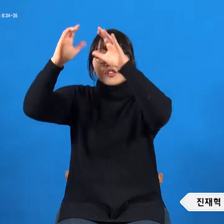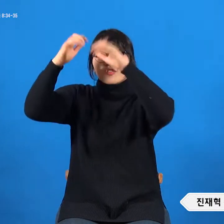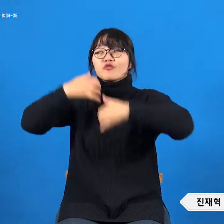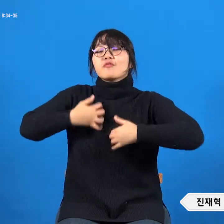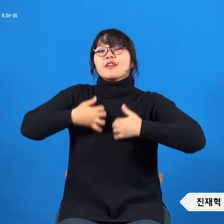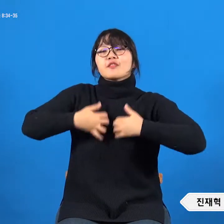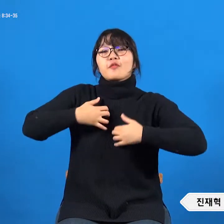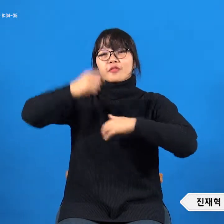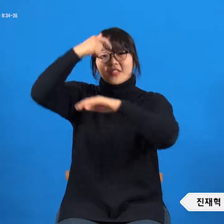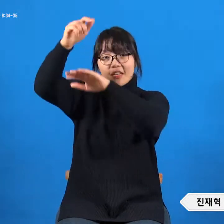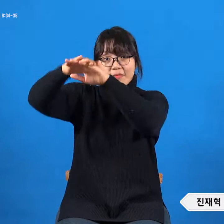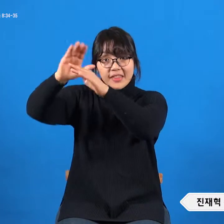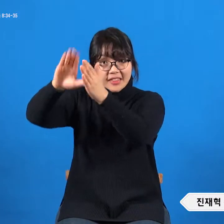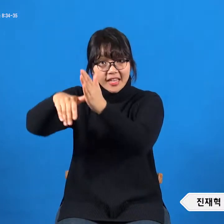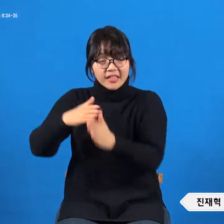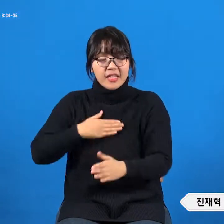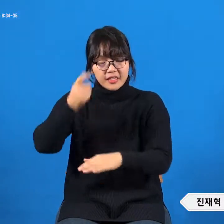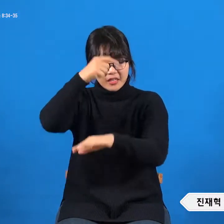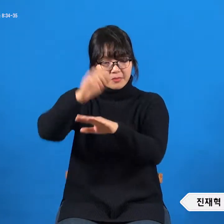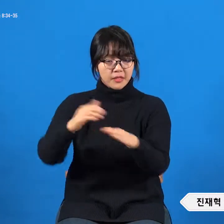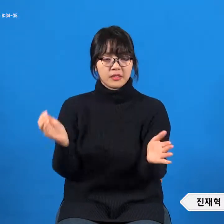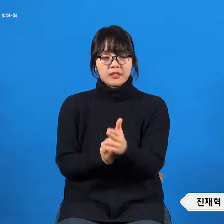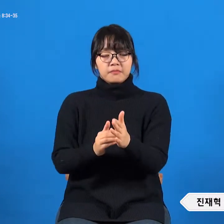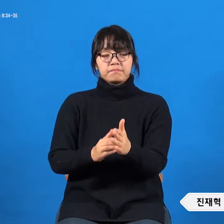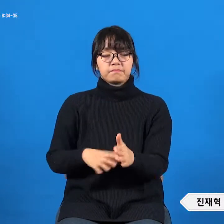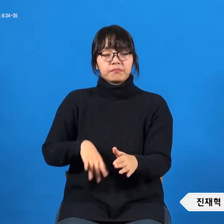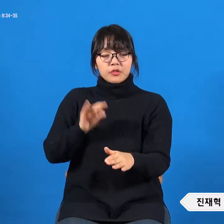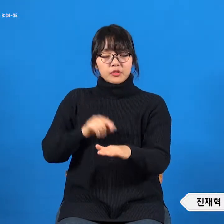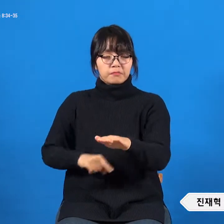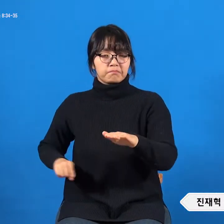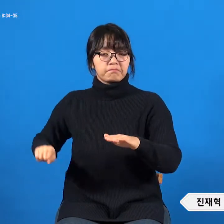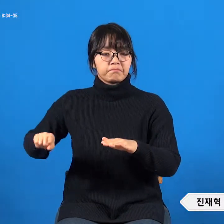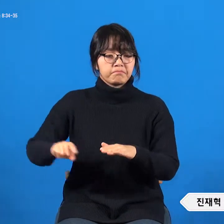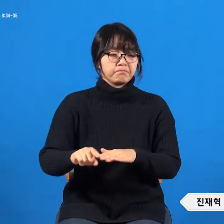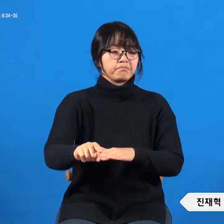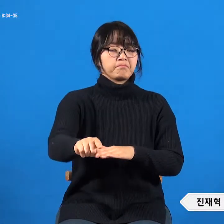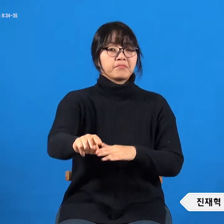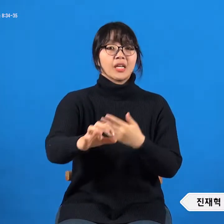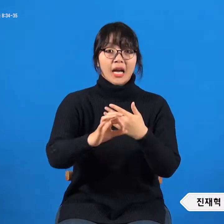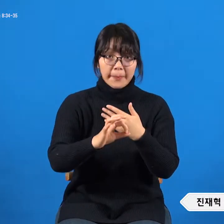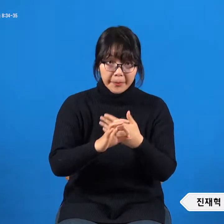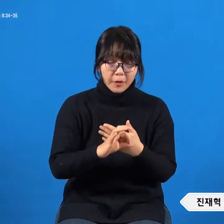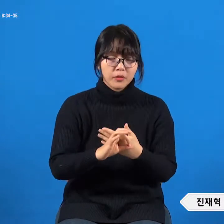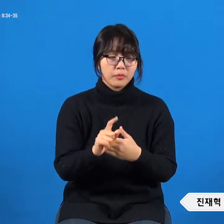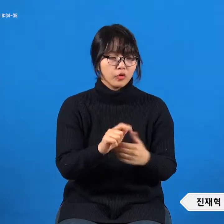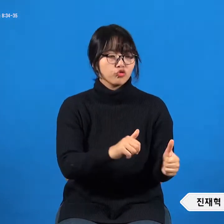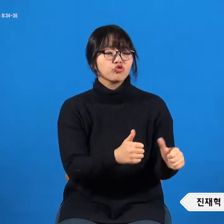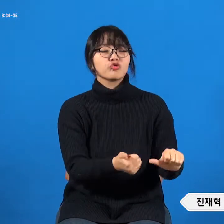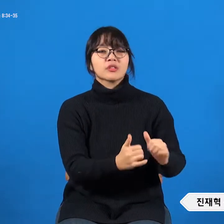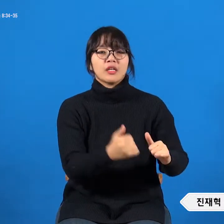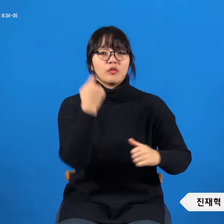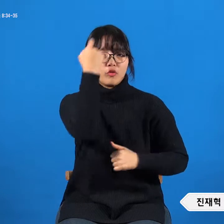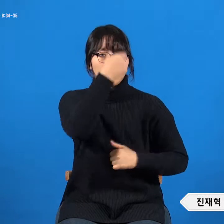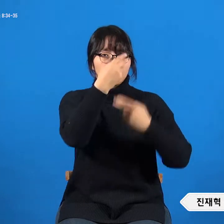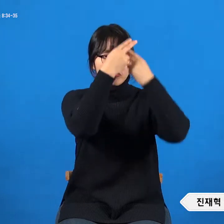예배를 끝나고 먼저 나아가면 영정사진을 가진 분이, 유가족이 제 뒤를